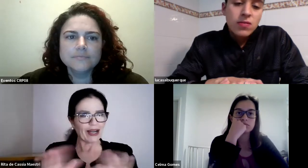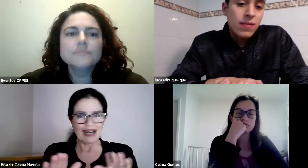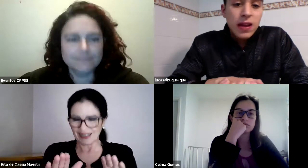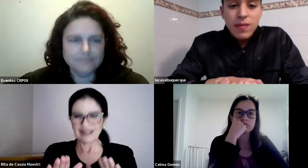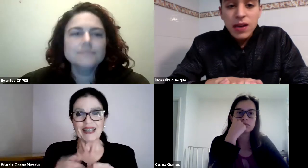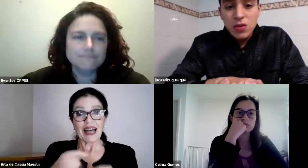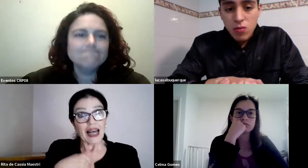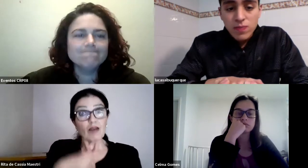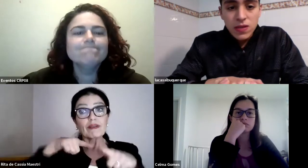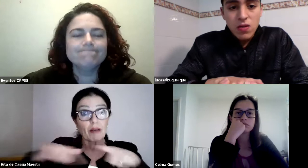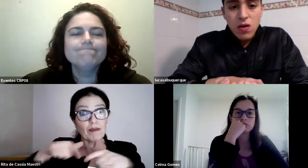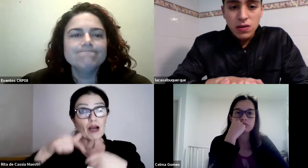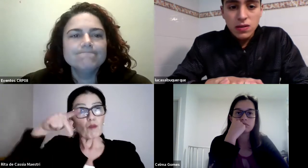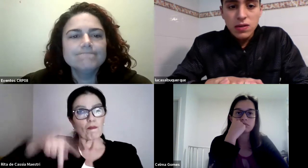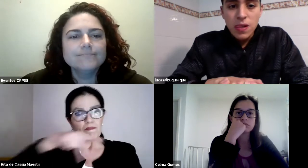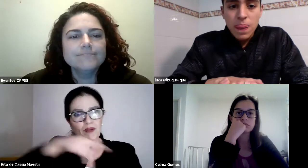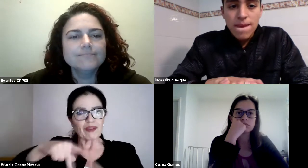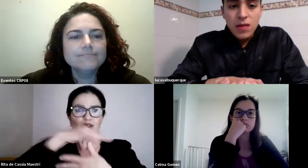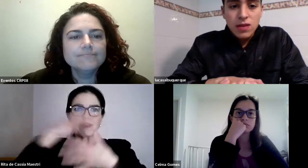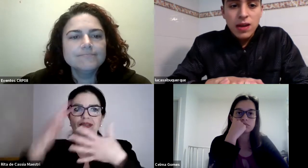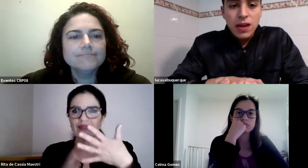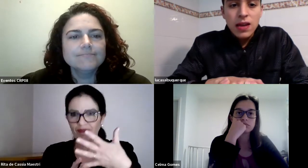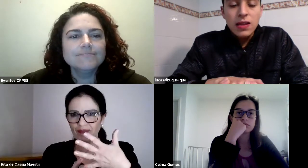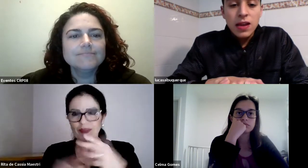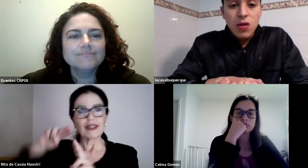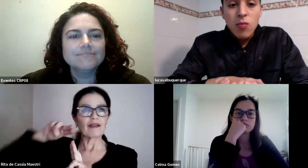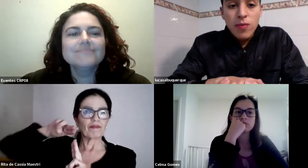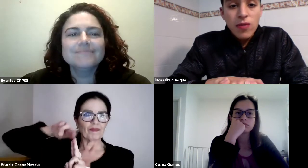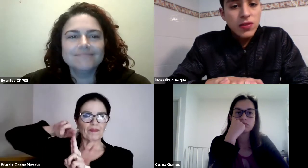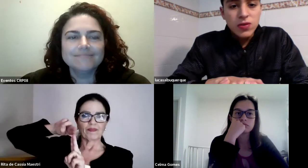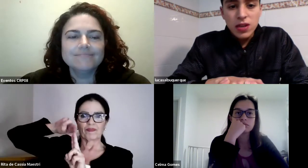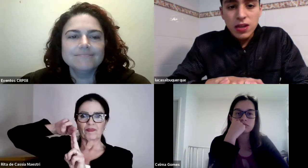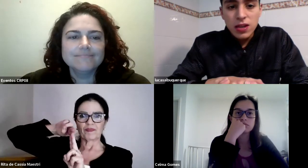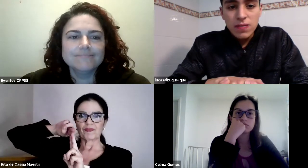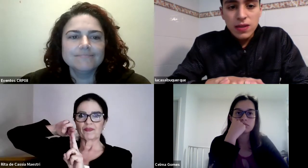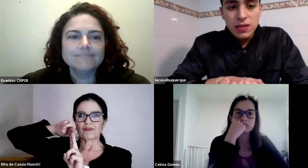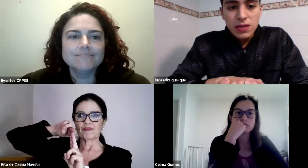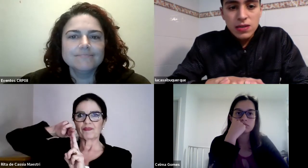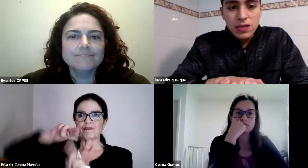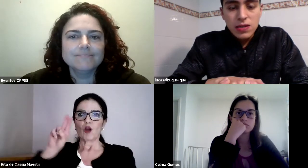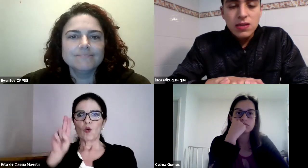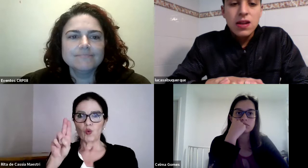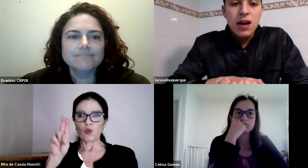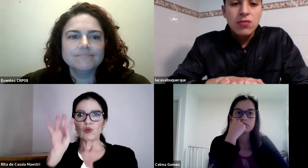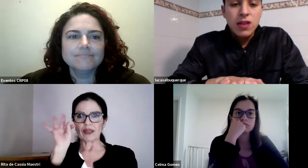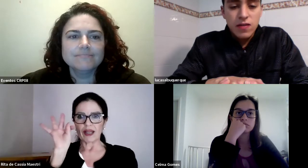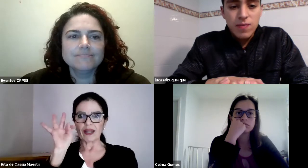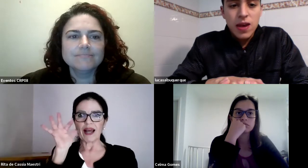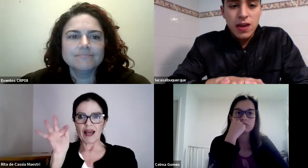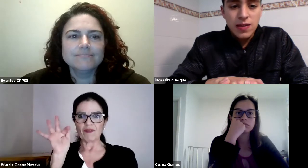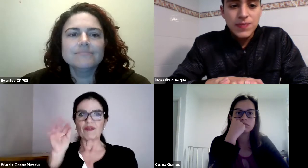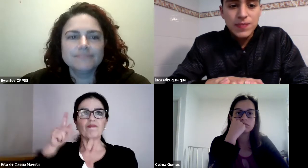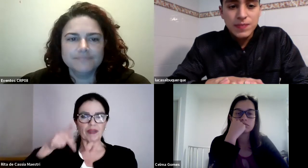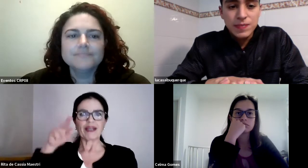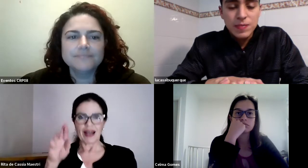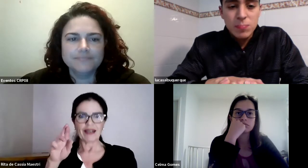não trabalhei mais como psicóloga. Eu trabalhei daí como professora de Libras na